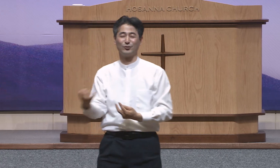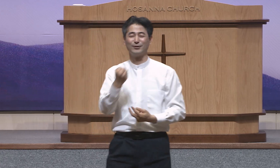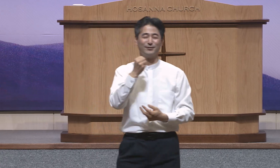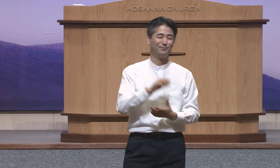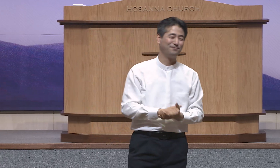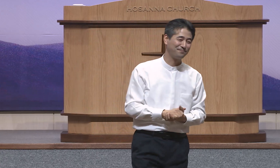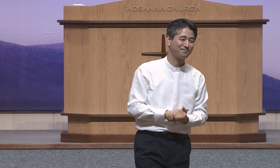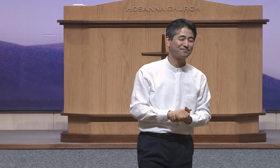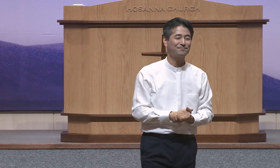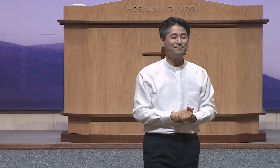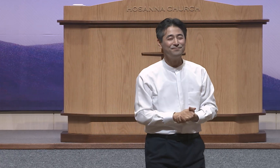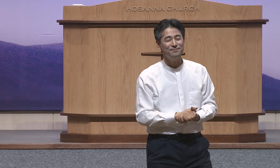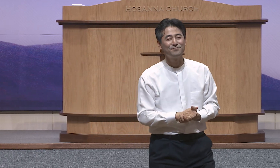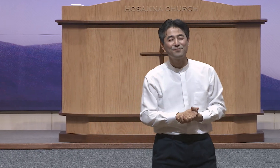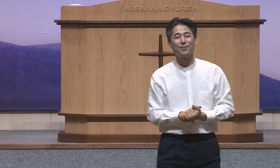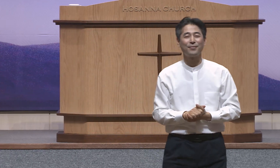2개를 선택해가지고